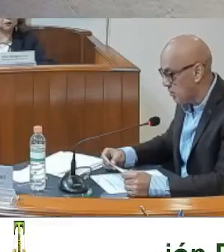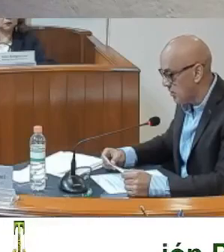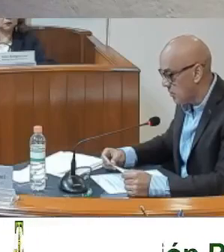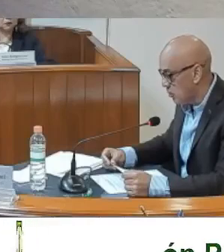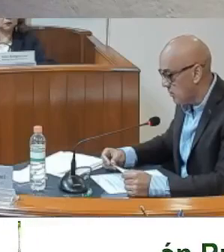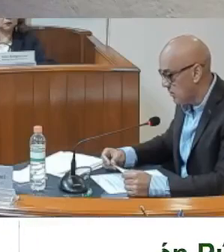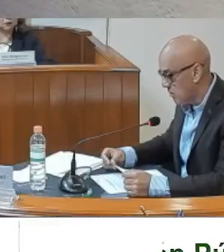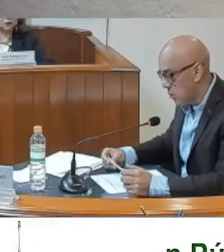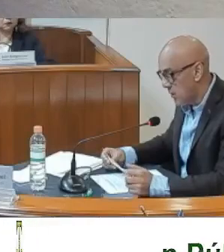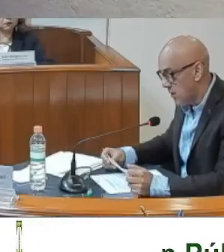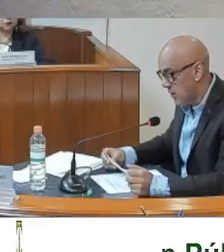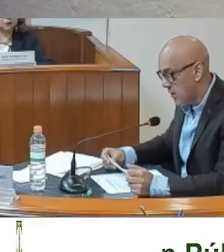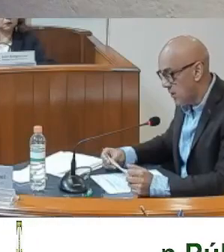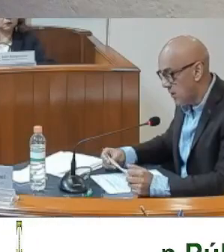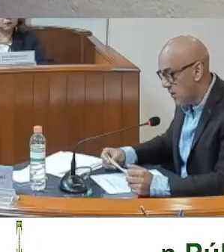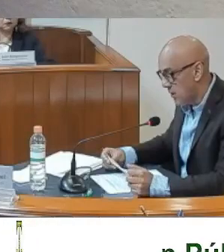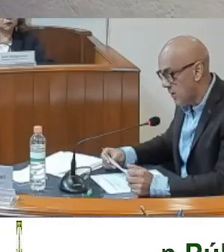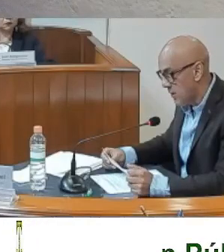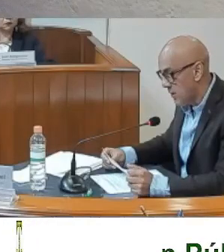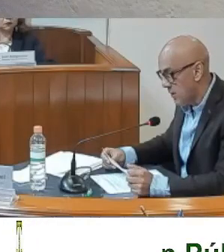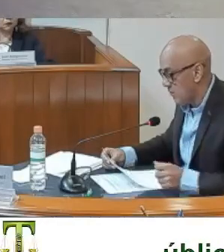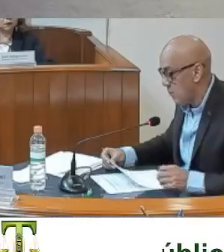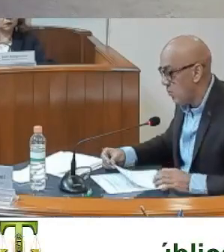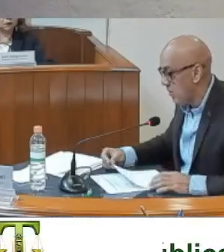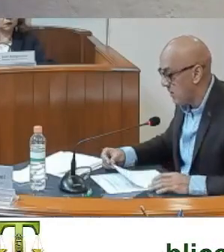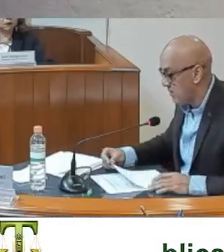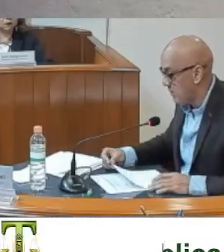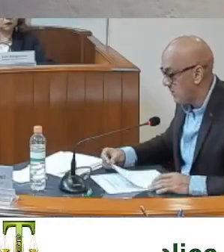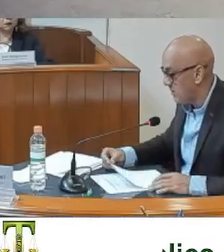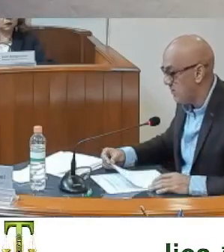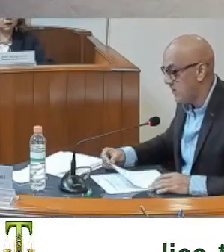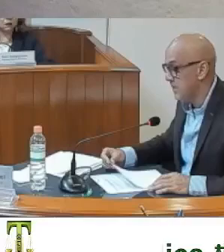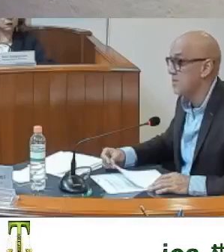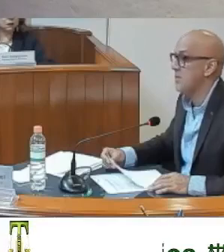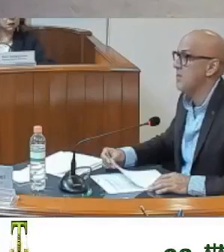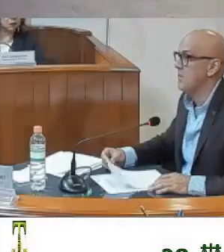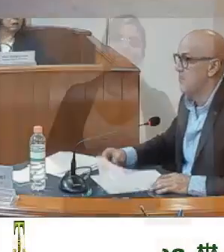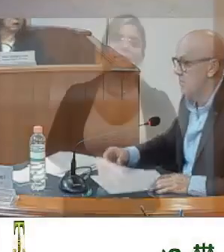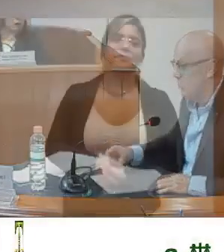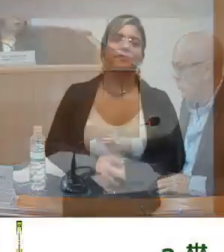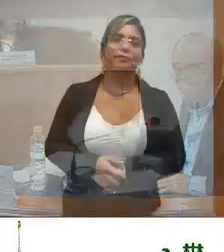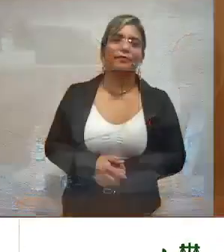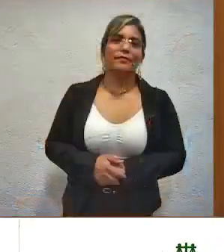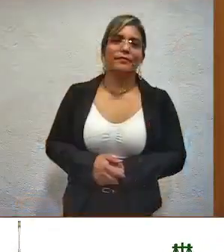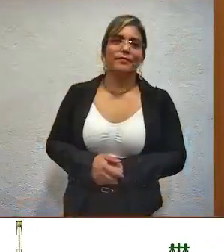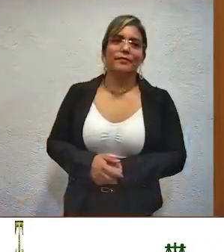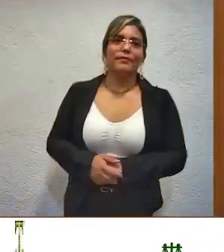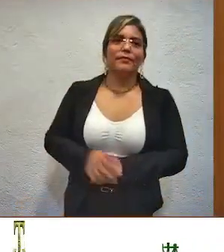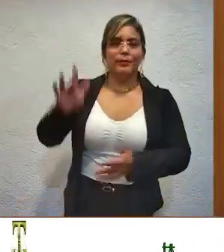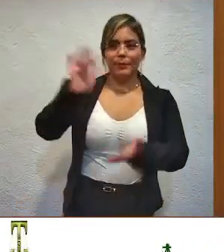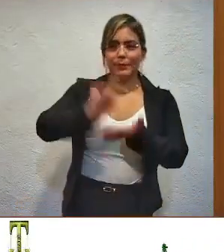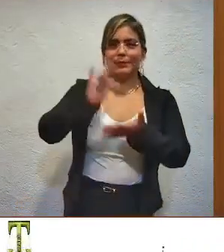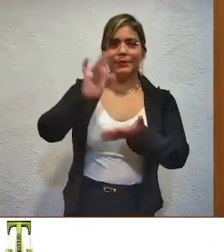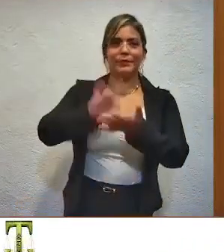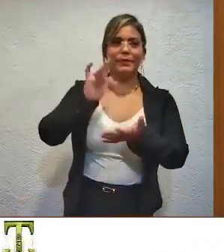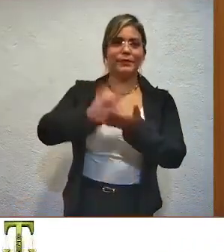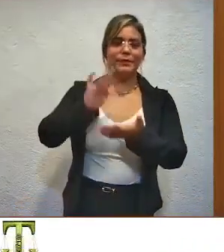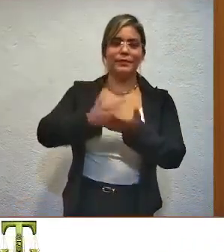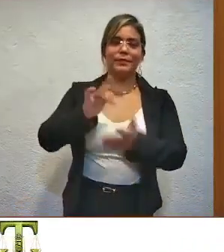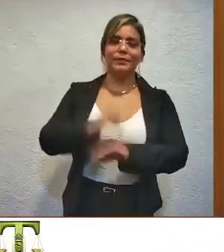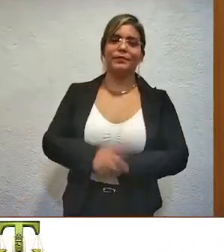publicación en los estrados de este Tribunal Electoral. Es la cuenta que se propone, magistrada presidenta, magistrada, magistrados. Le agradezco, secretario